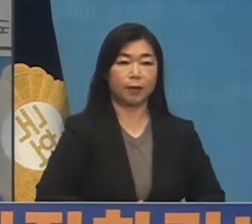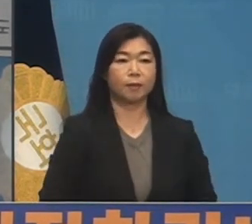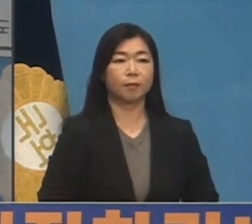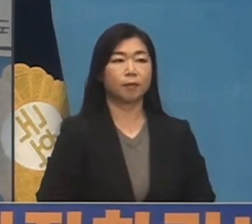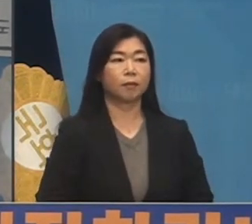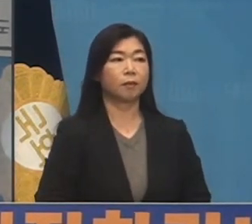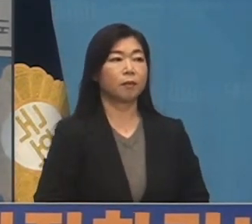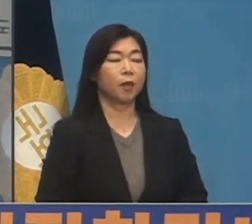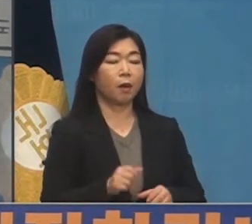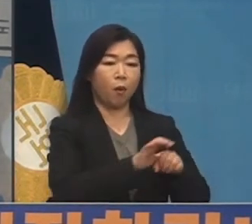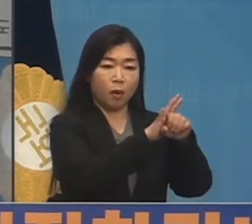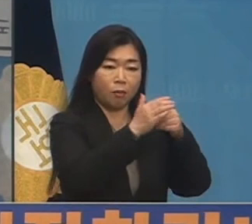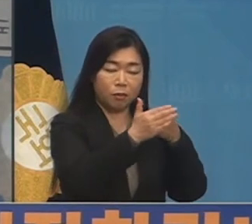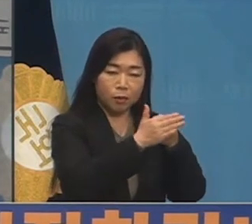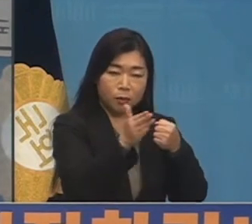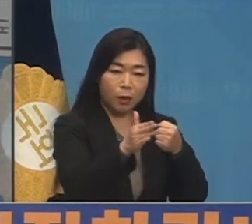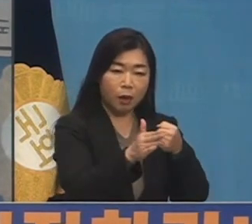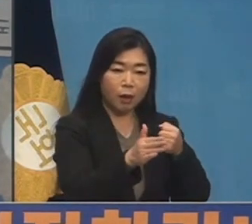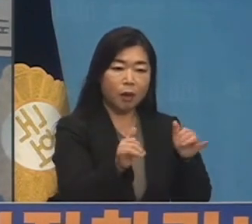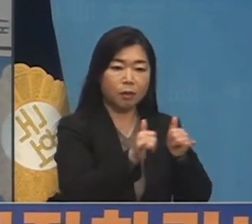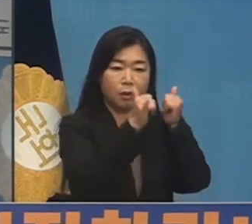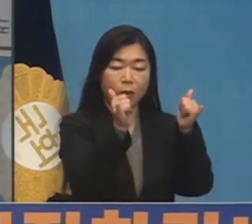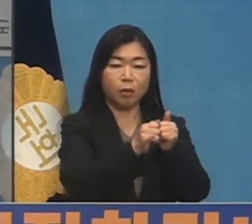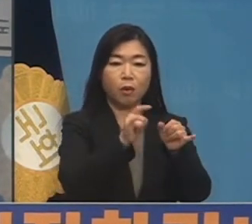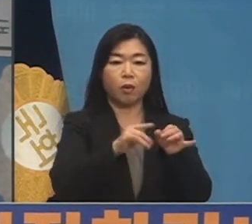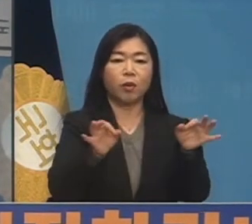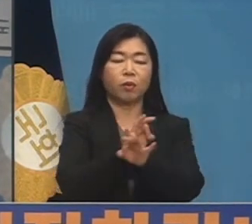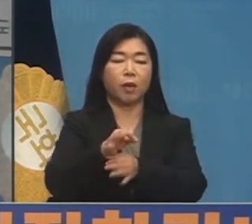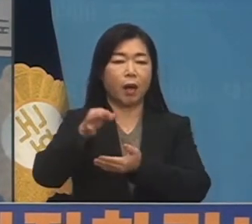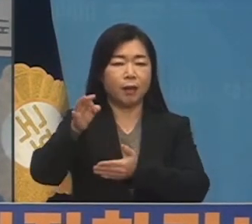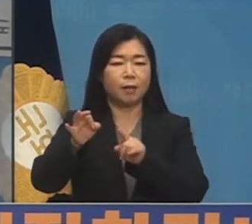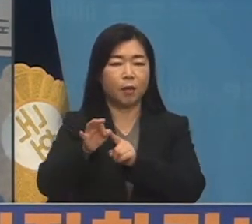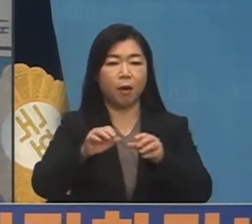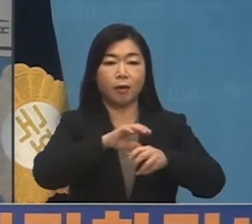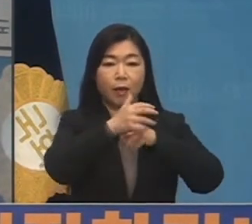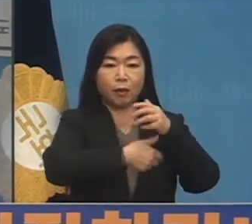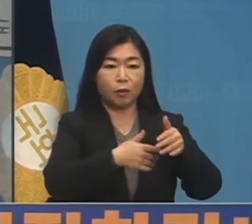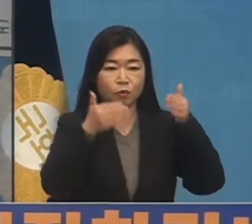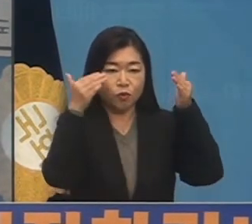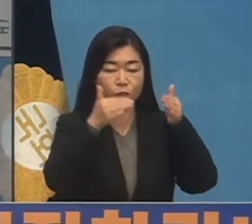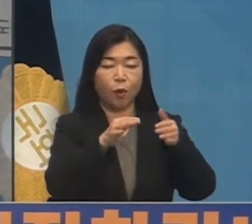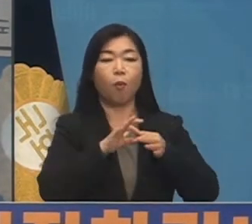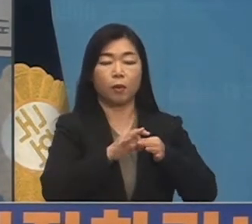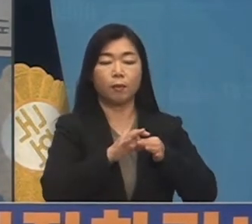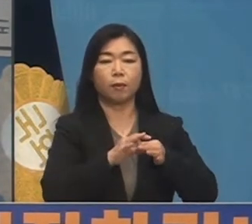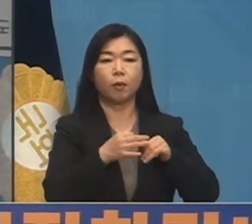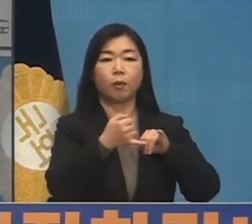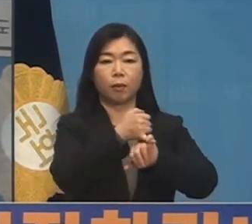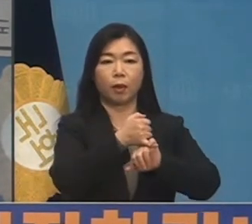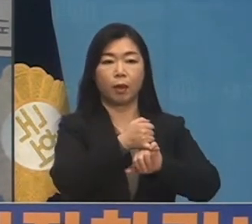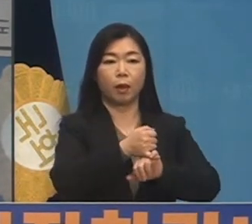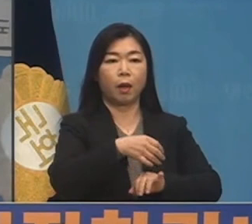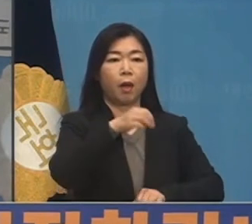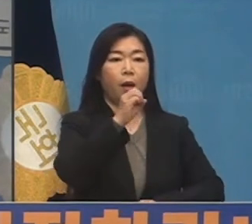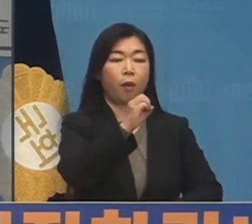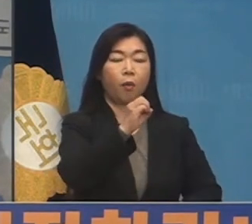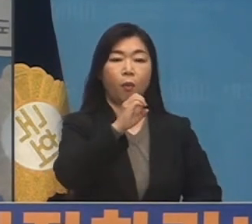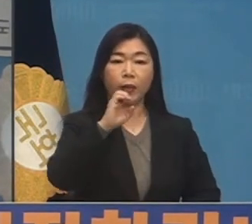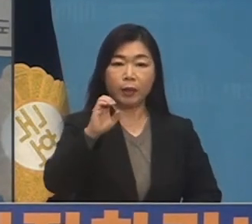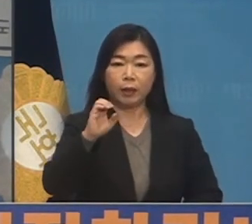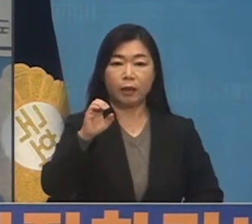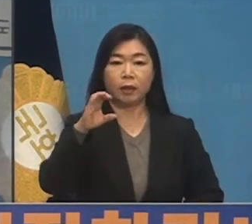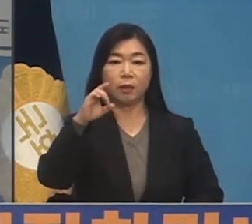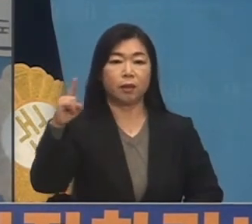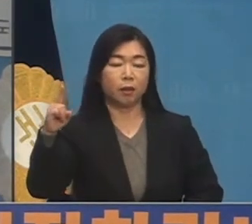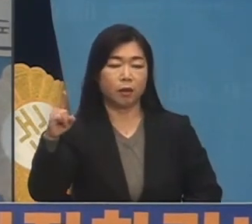상황에서 고용의 저수지로서 사회적 경제의 가치는 전 사회적으로 주목받아야 합니다. OECD는 세계적으로 고용에